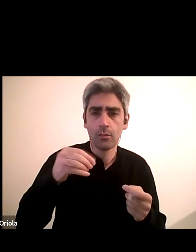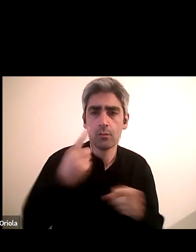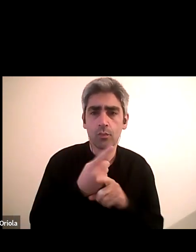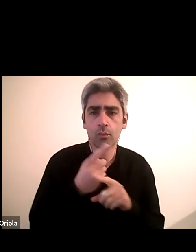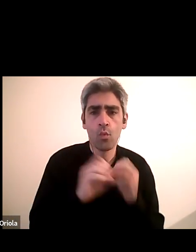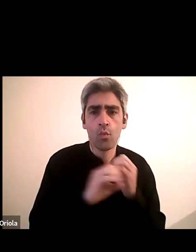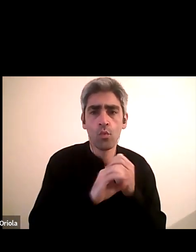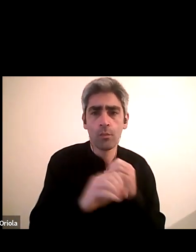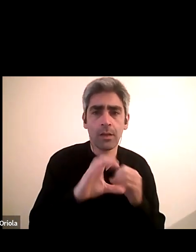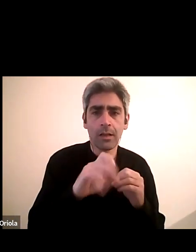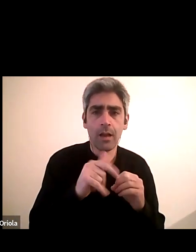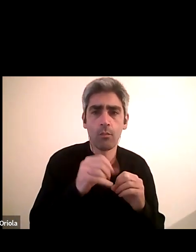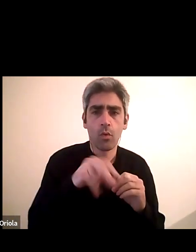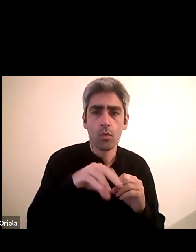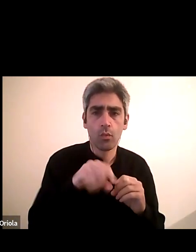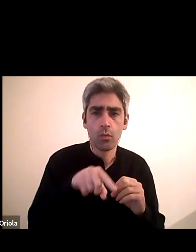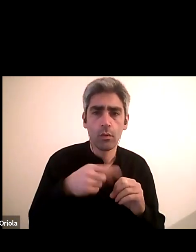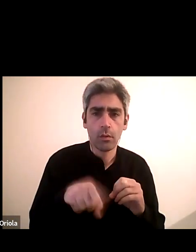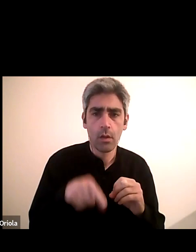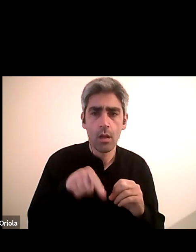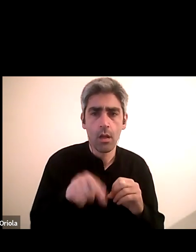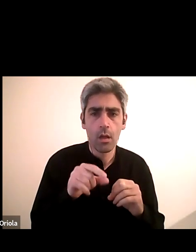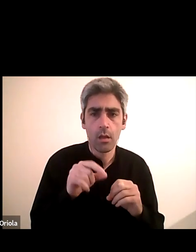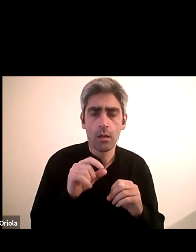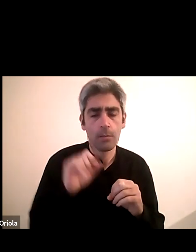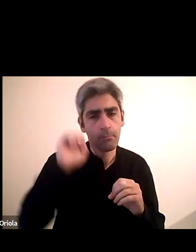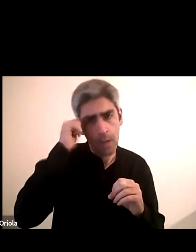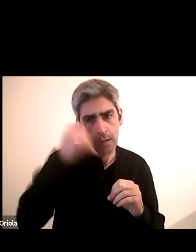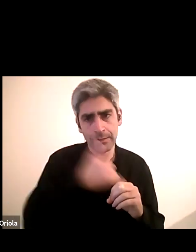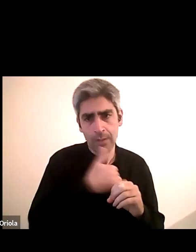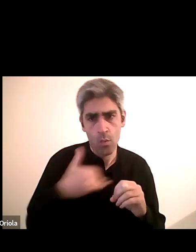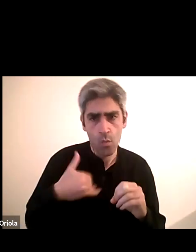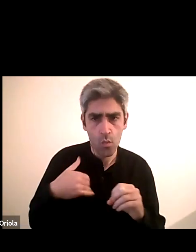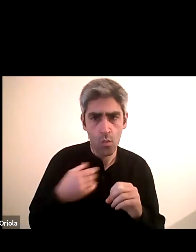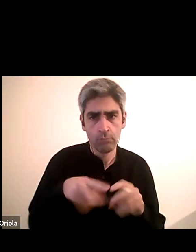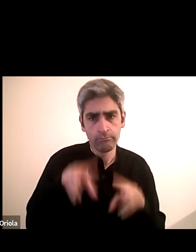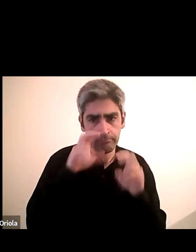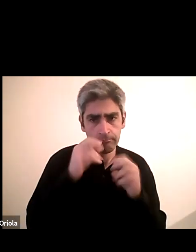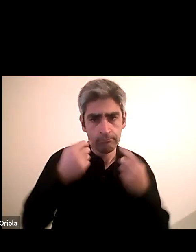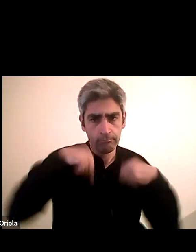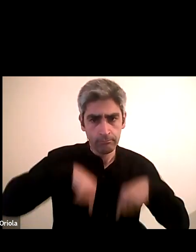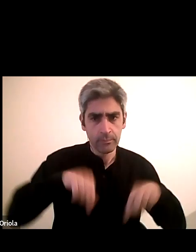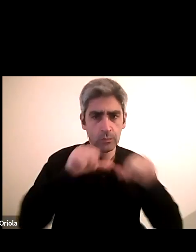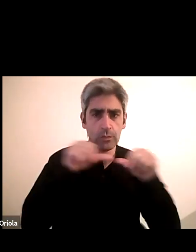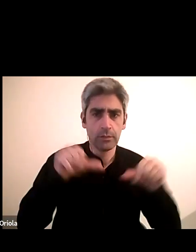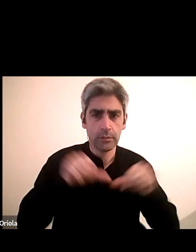carbono podem ter também um efeito grave, nocivo para a saúde, para o sistema